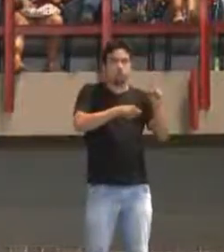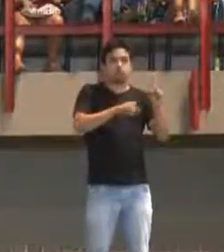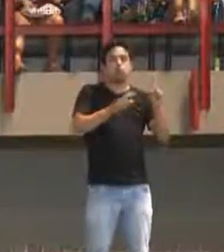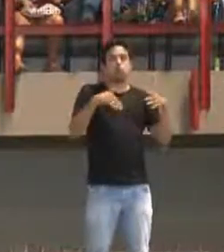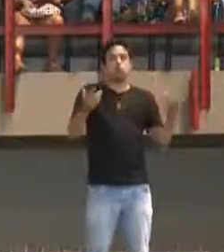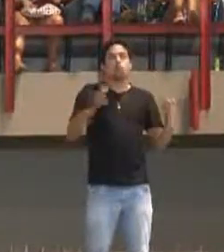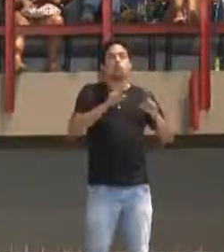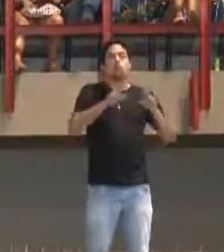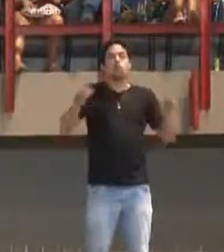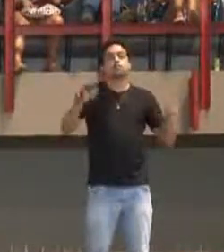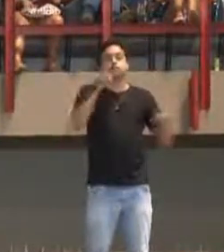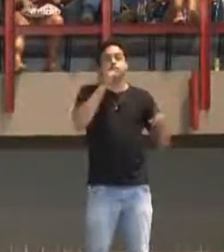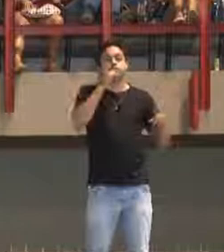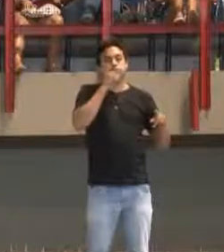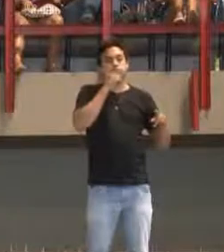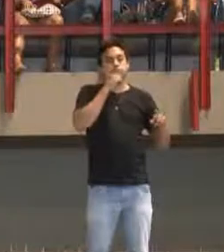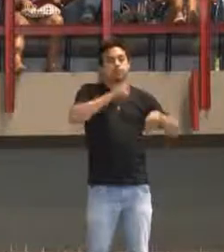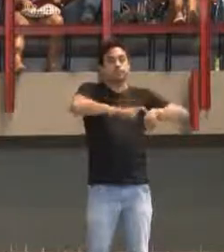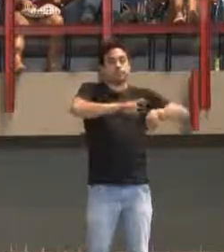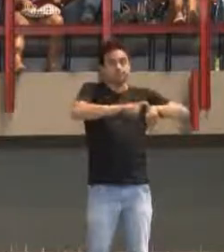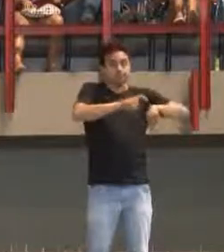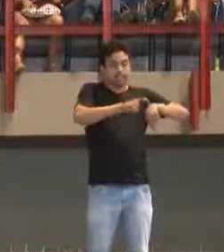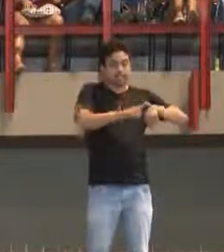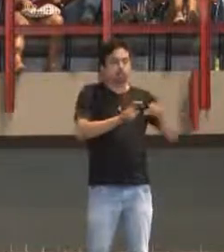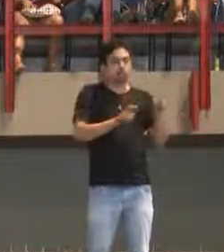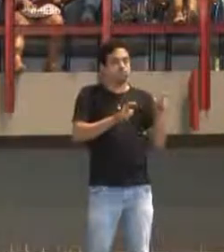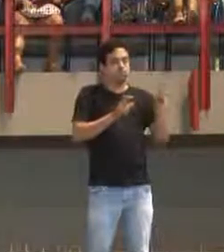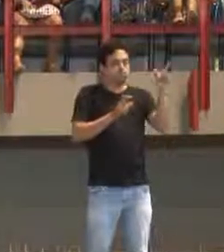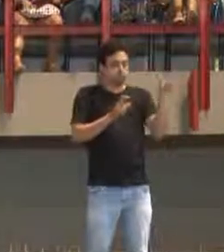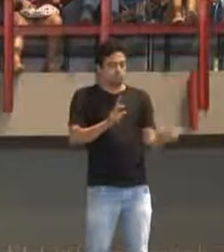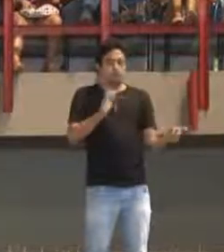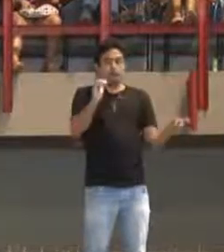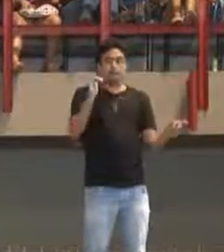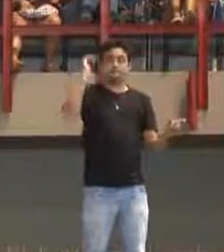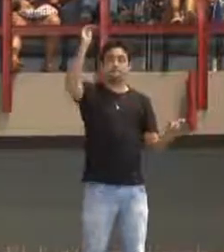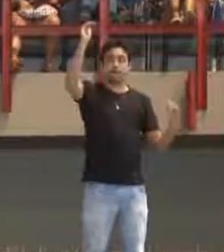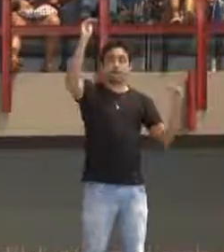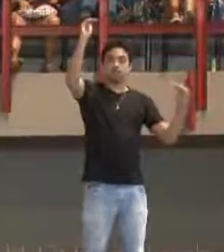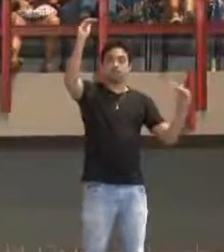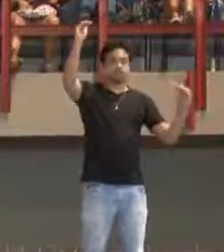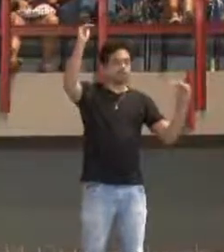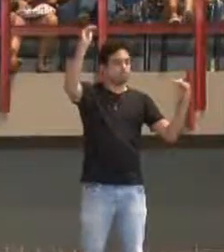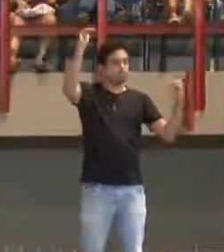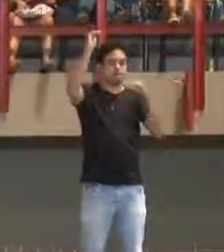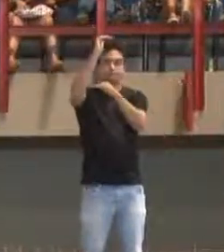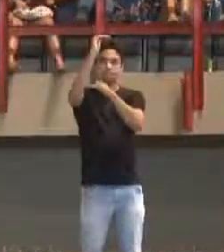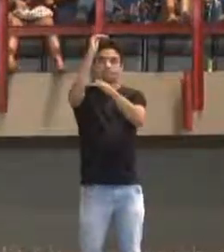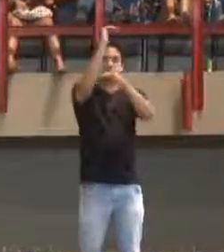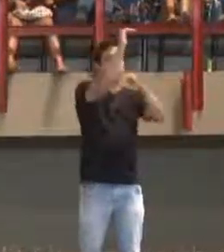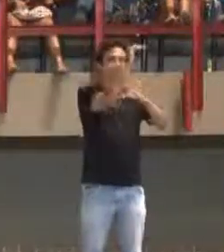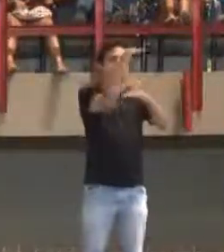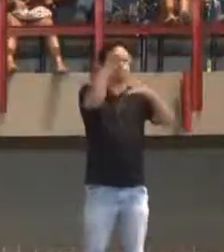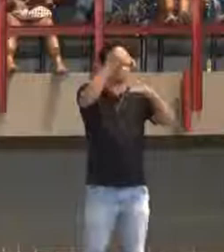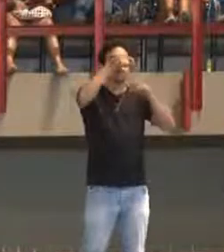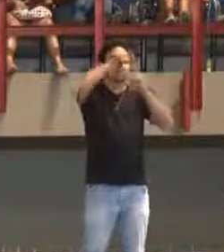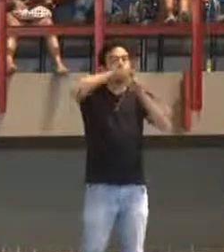a diferença de tempo entre o Antônio e o João. Então, vamos resolver o problema.